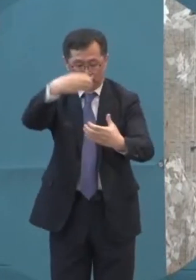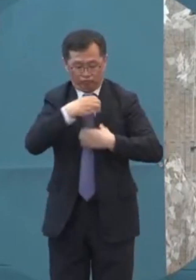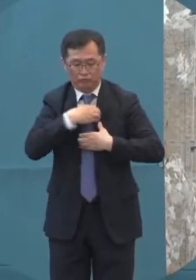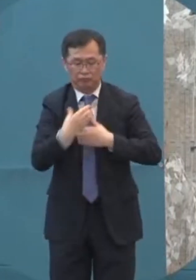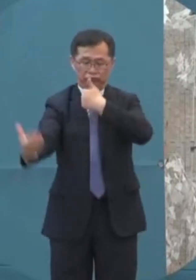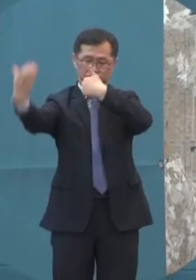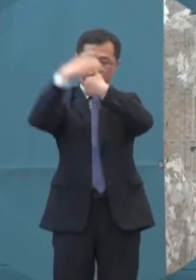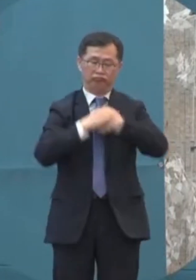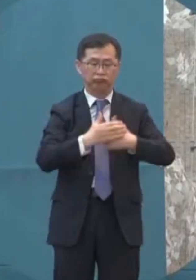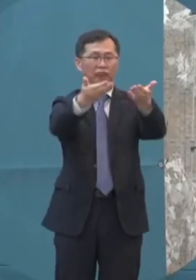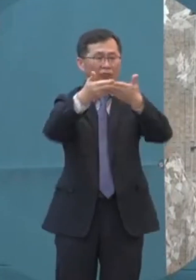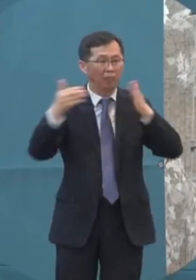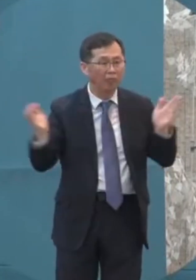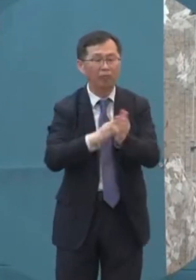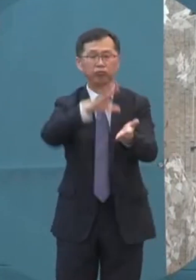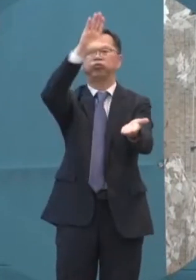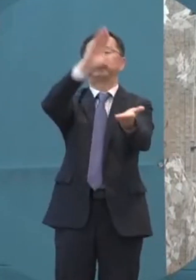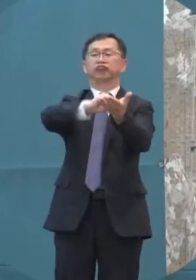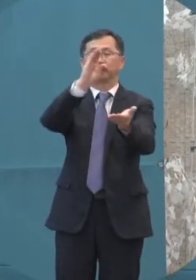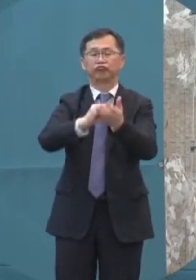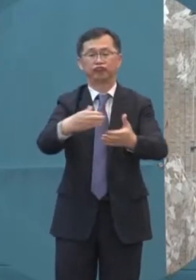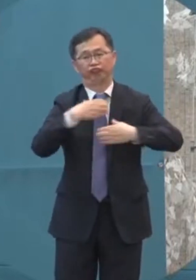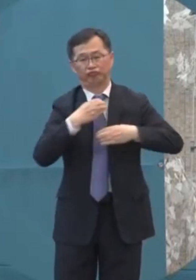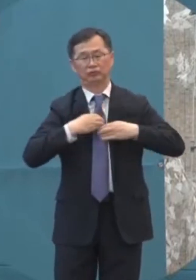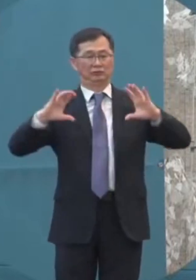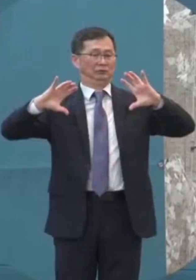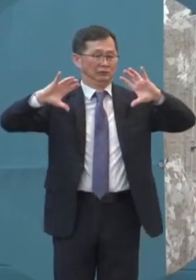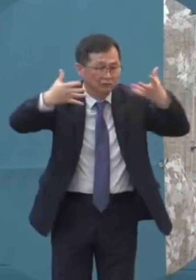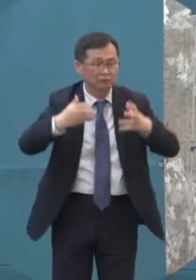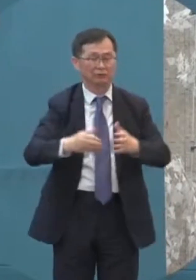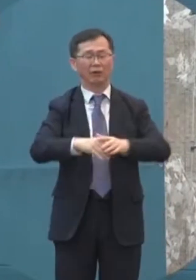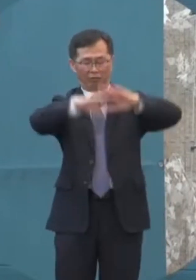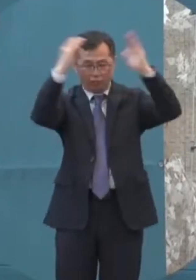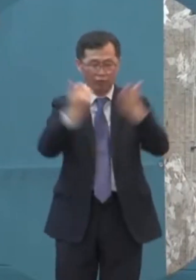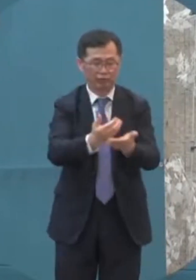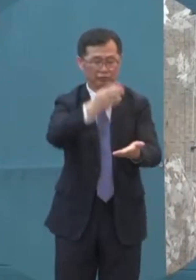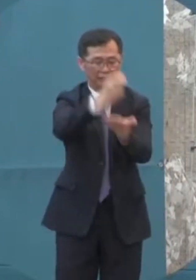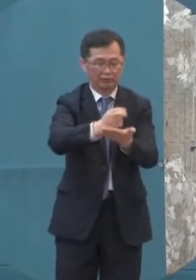법치주의, 민주주의 모두 짓밟고 유린하겠다는 그 얘기 아닙니까?